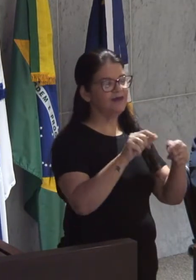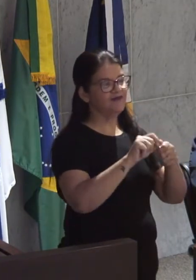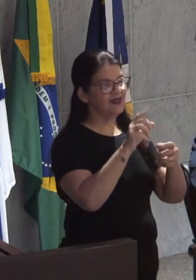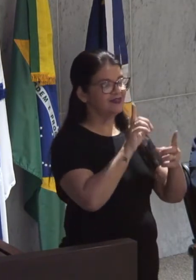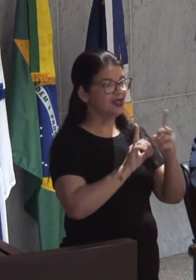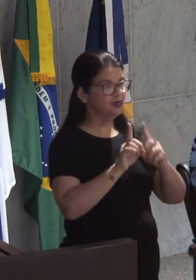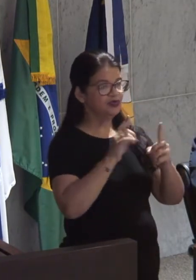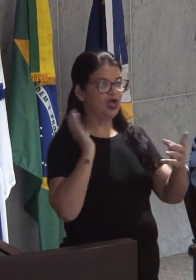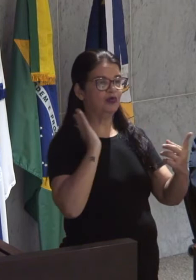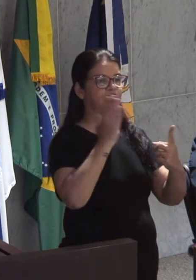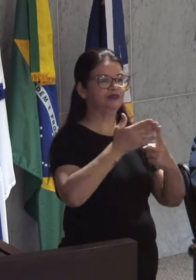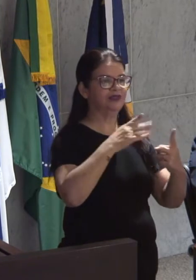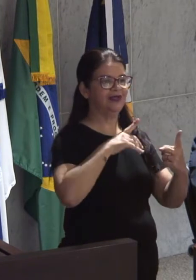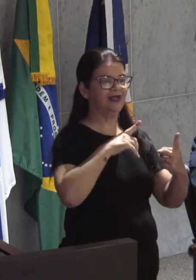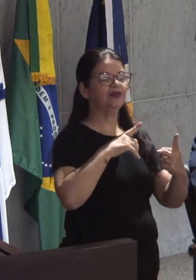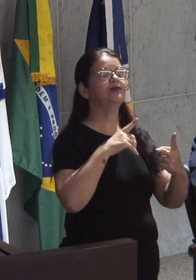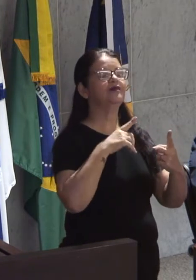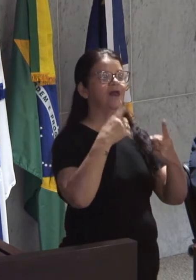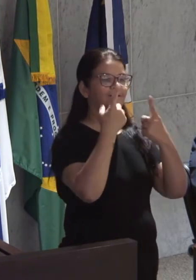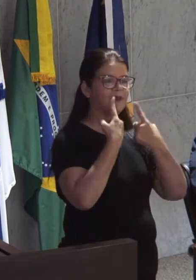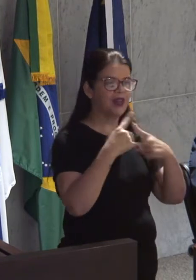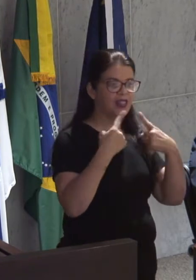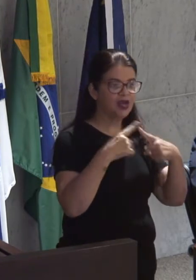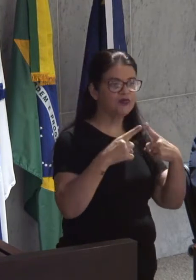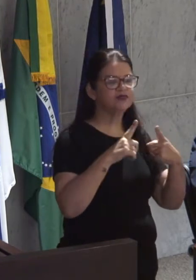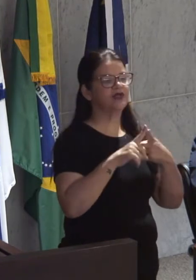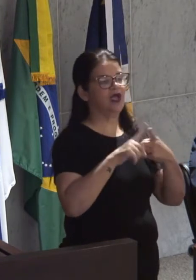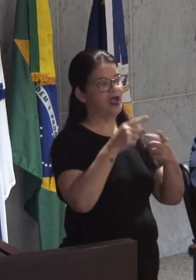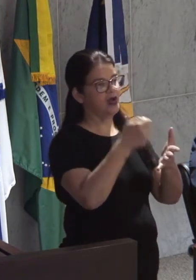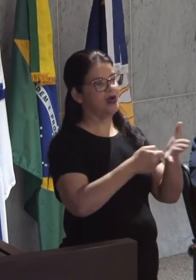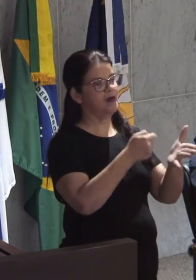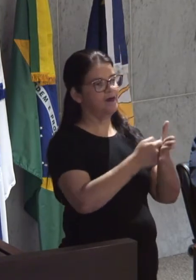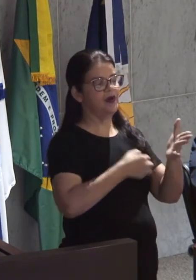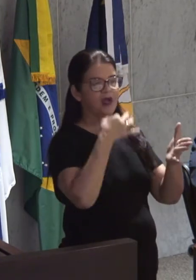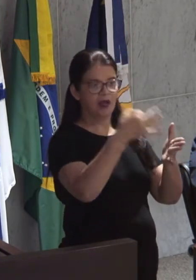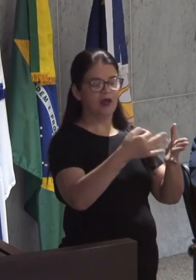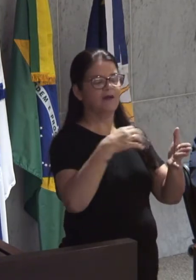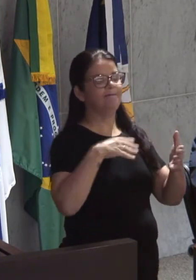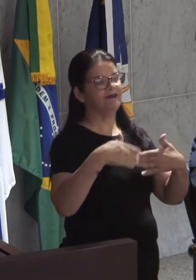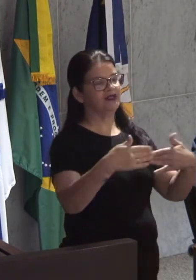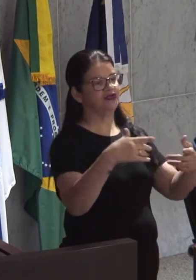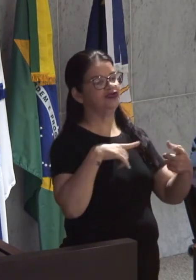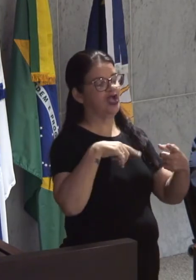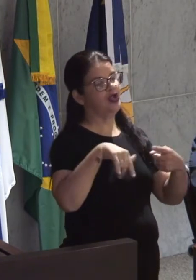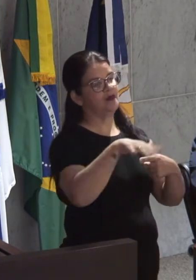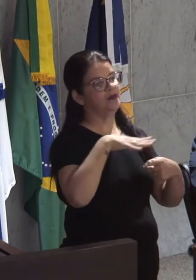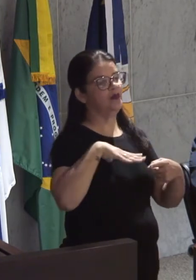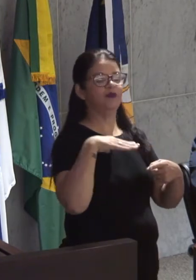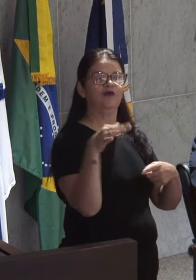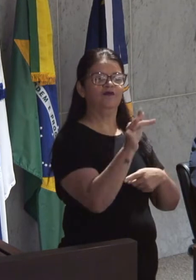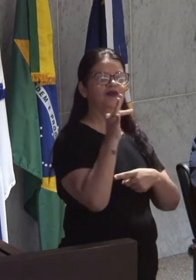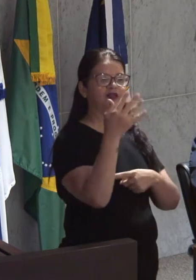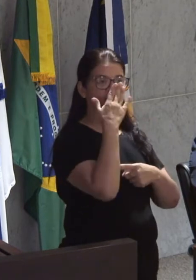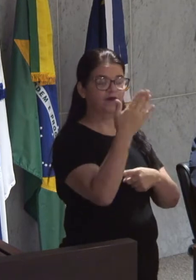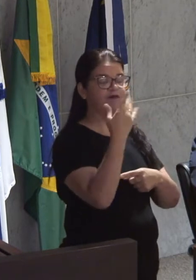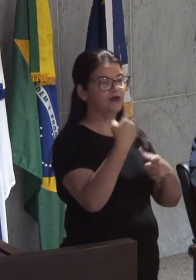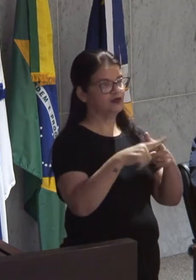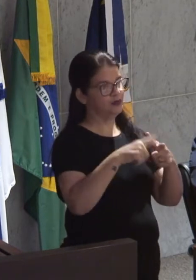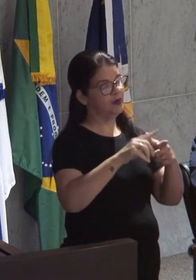diálogo direto para denunciar e cobrar um posicionamento do Ministério Público Federal frente aos problemas que nós estamos